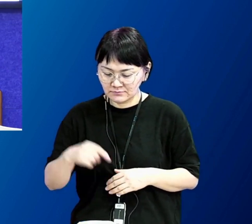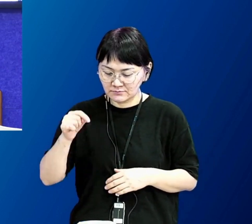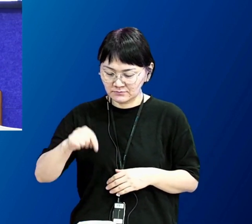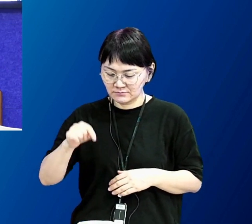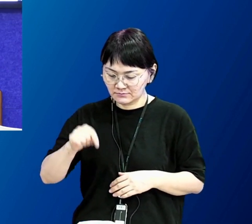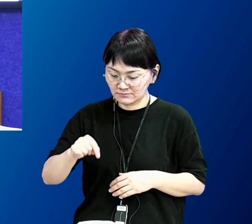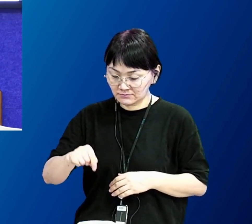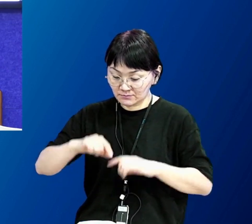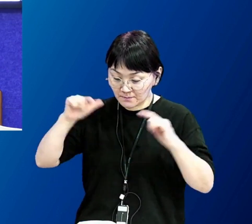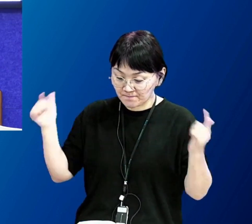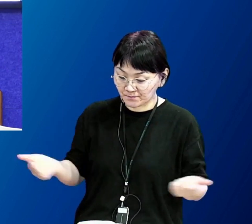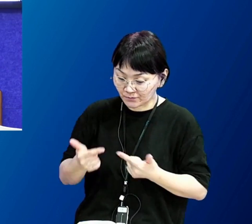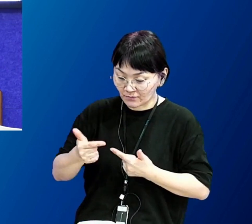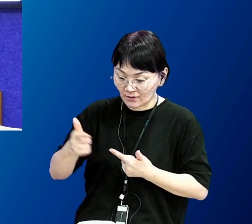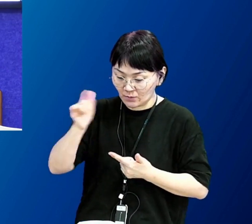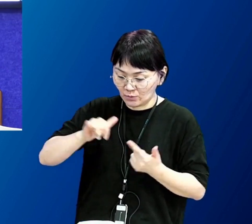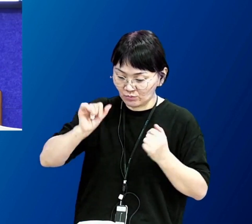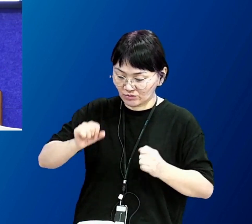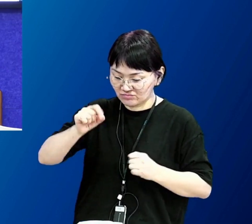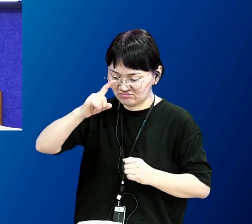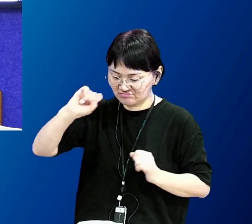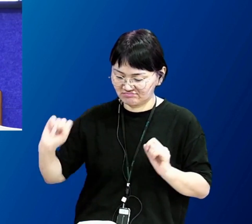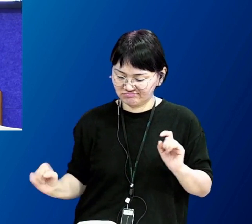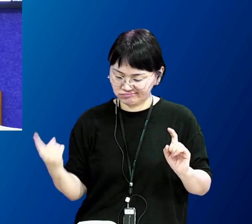Соломоны өстөн болгон босхов.